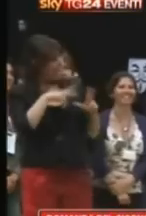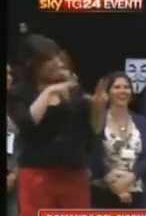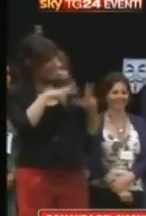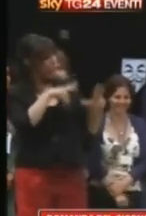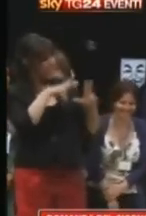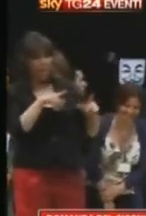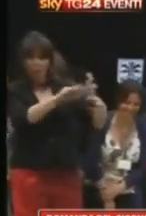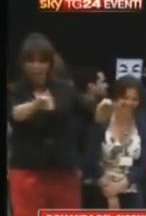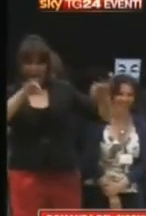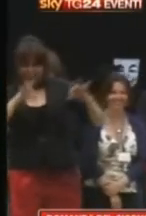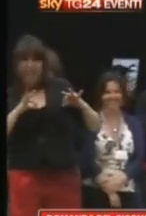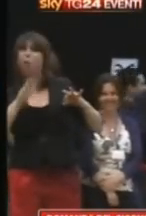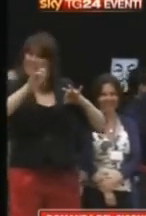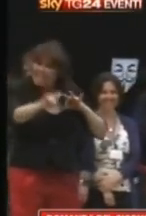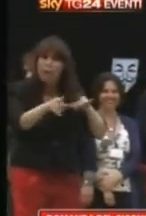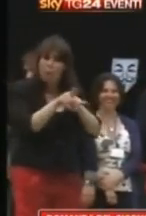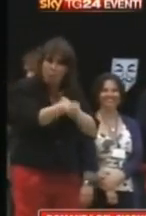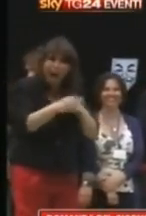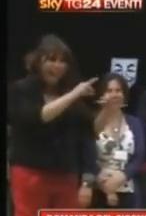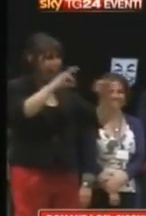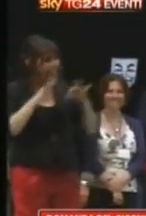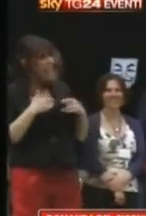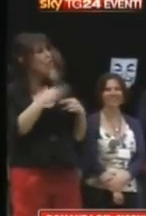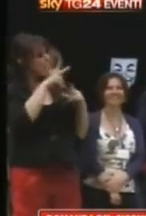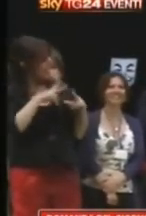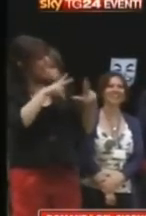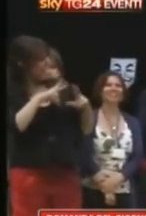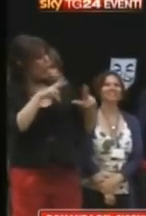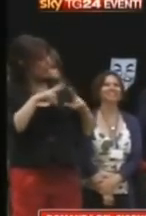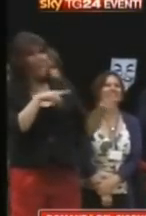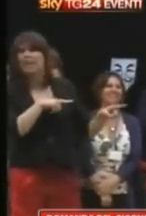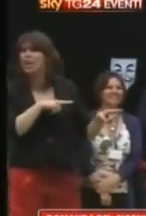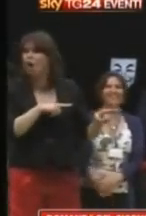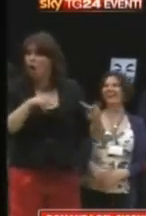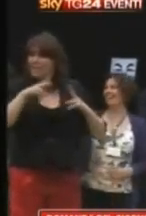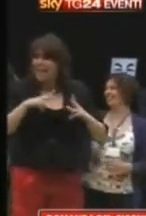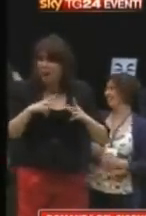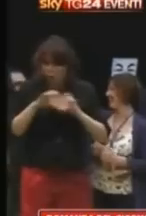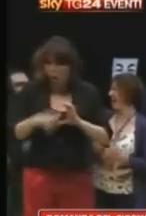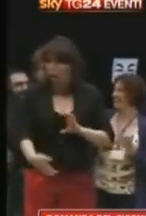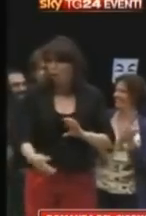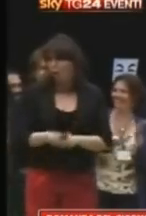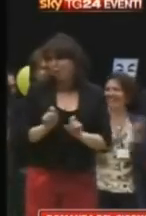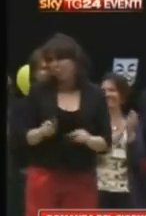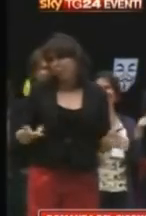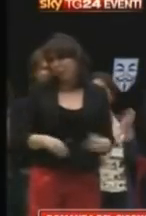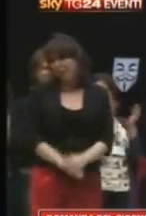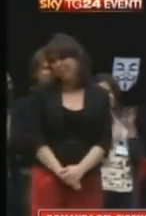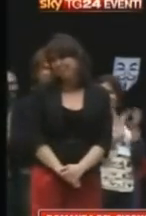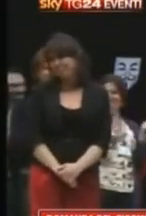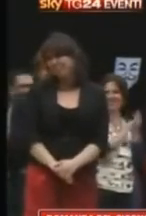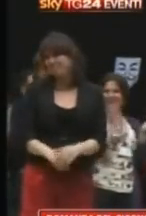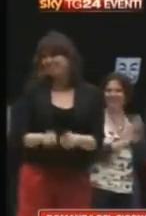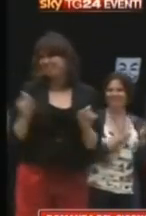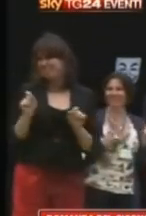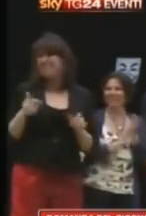stai sereno, non ho bisogno... Cioè, come marito sei sereno, mi toccavo già i coglioni. Va bene. No,